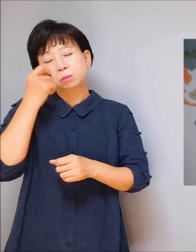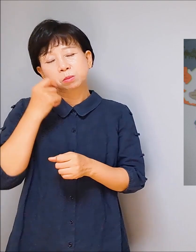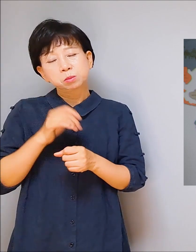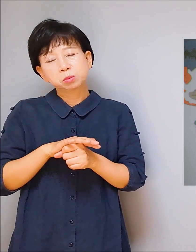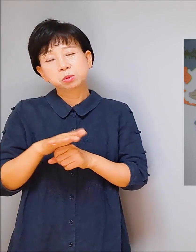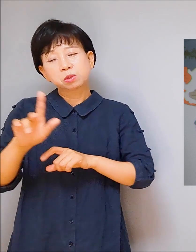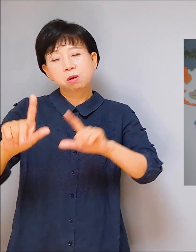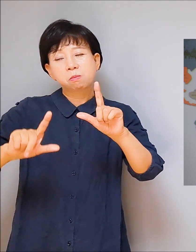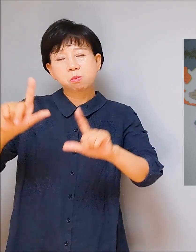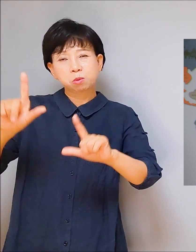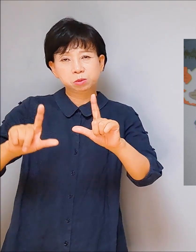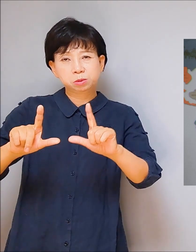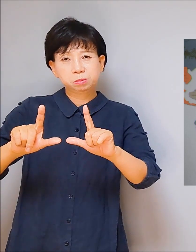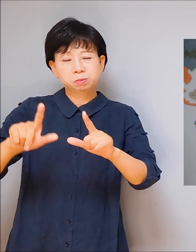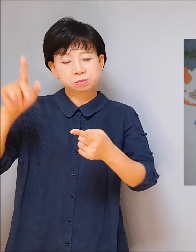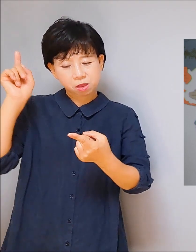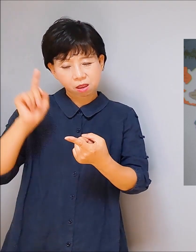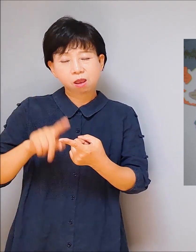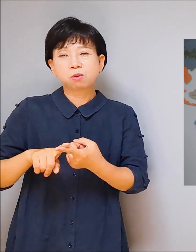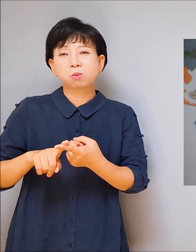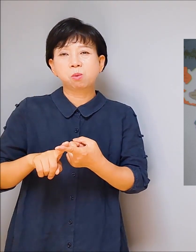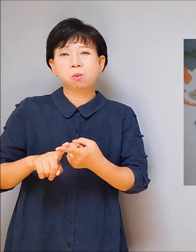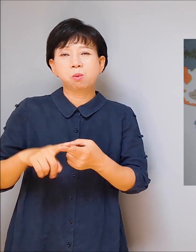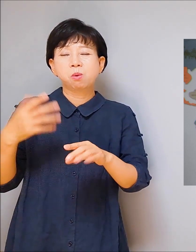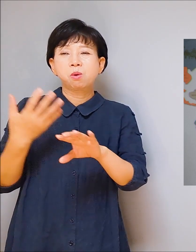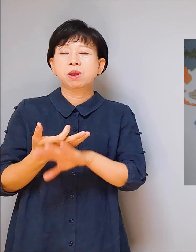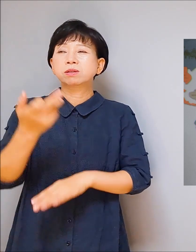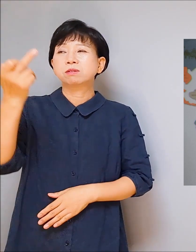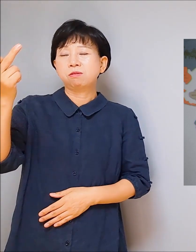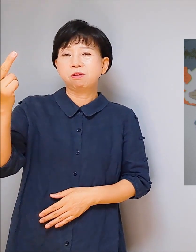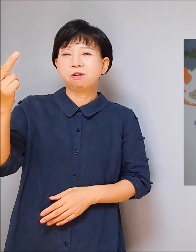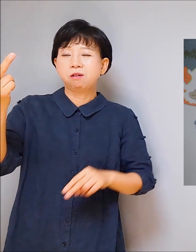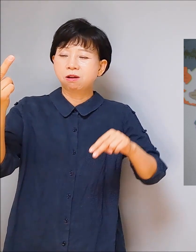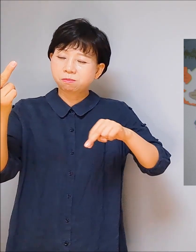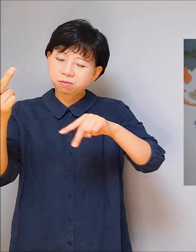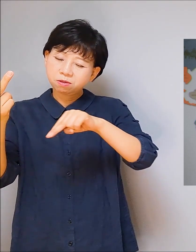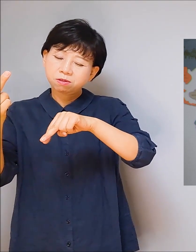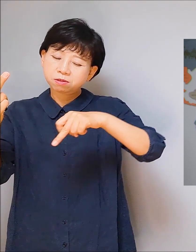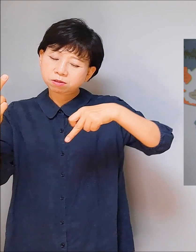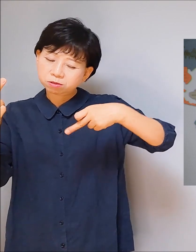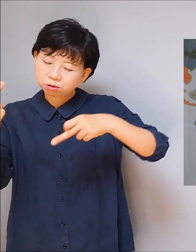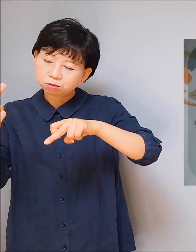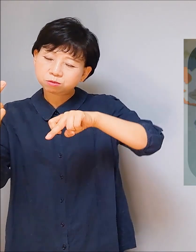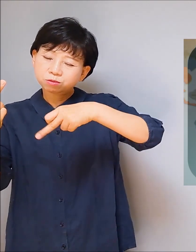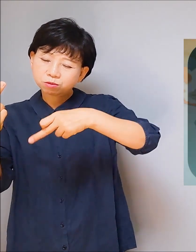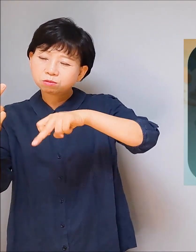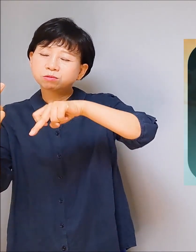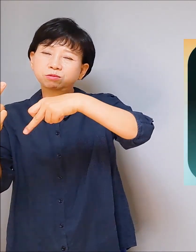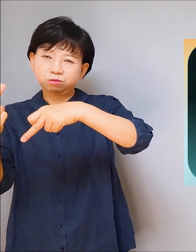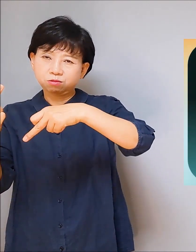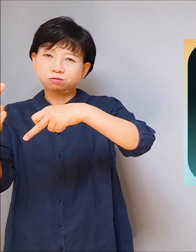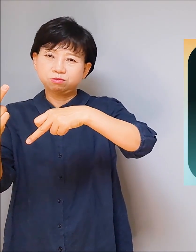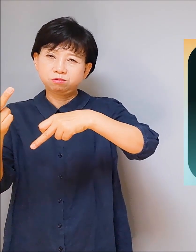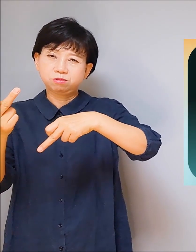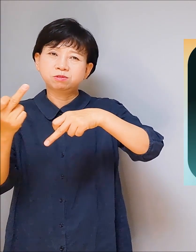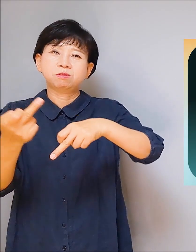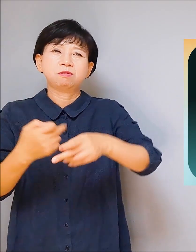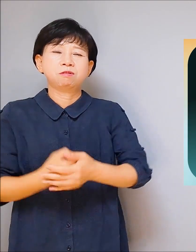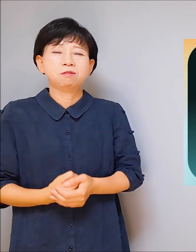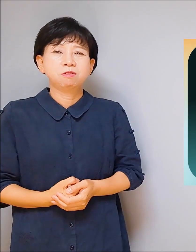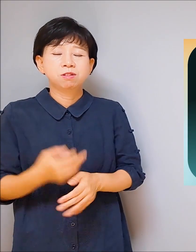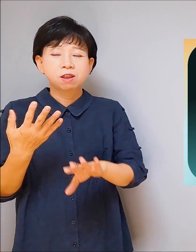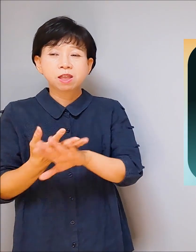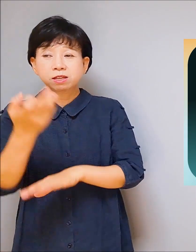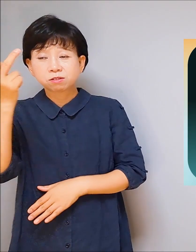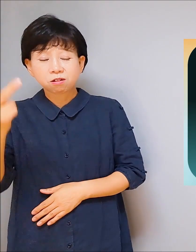보입니다. 그런데 그 모습 그대로 에서에게 가고 있습니다. 4절 말씀입니다. 에서가